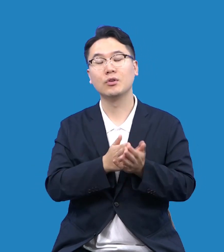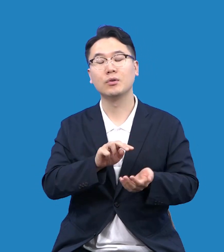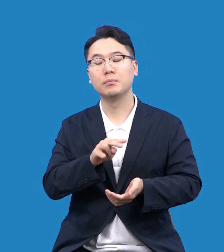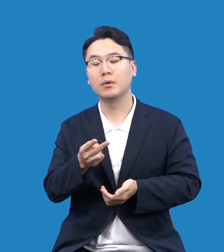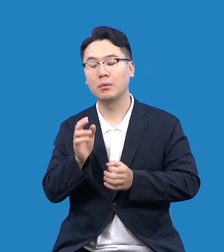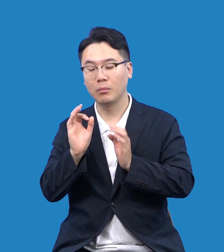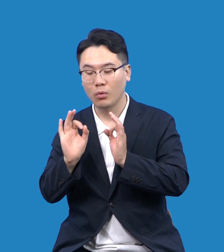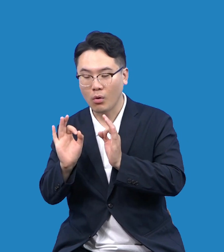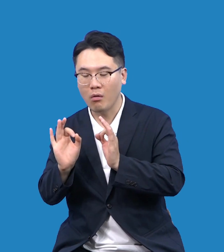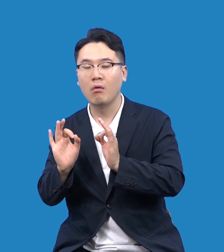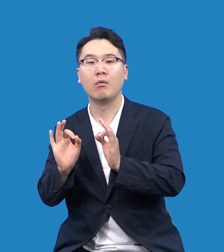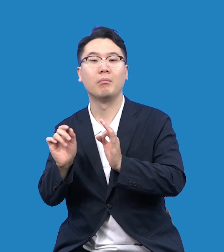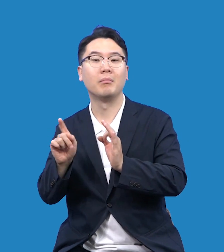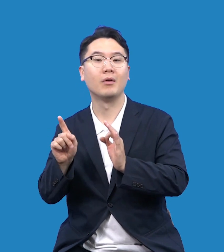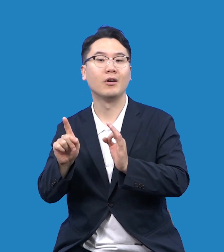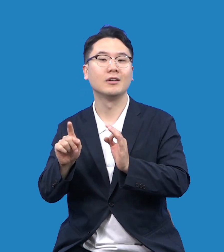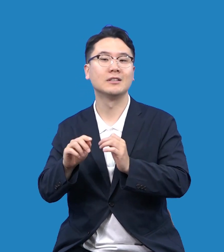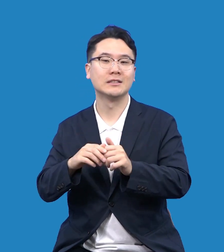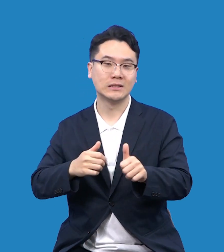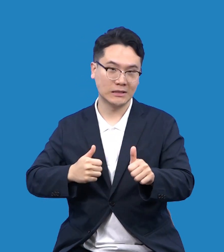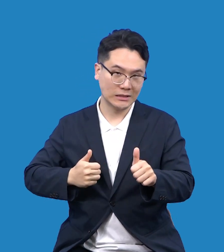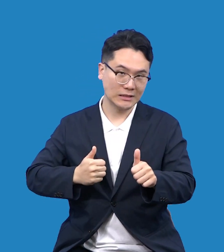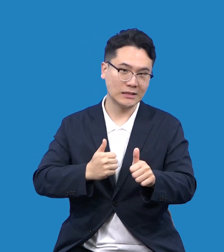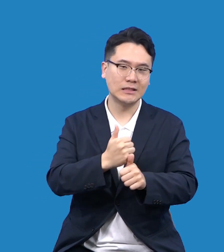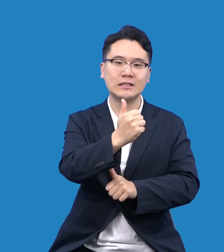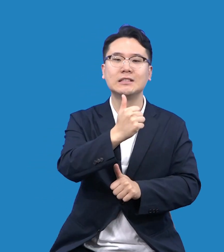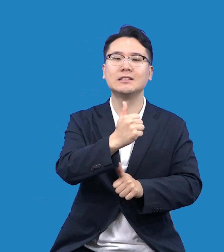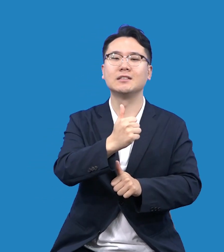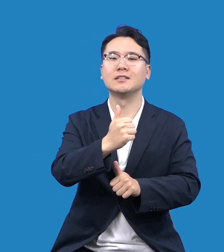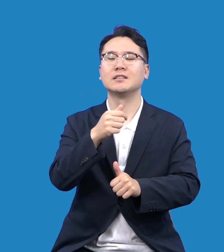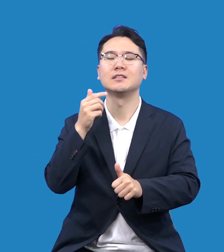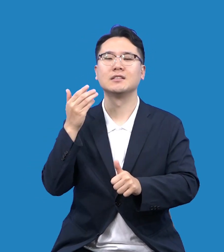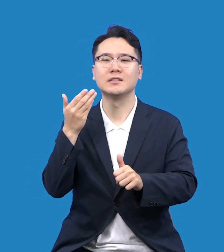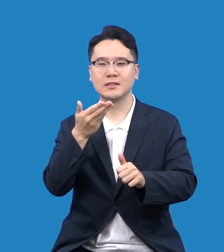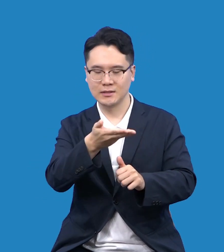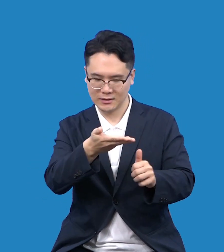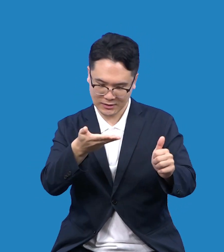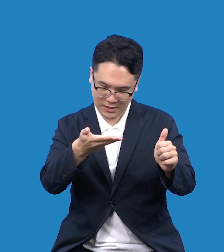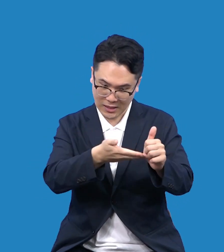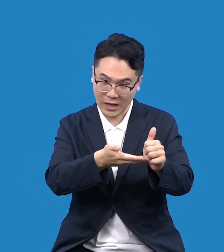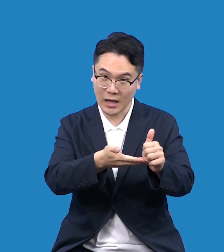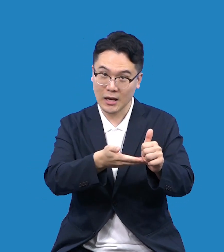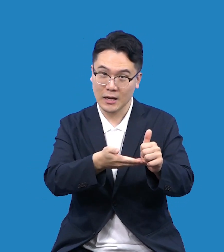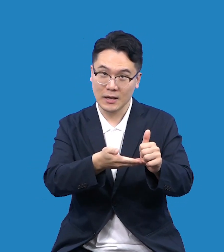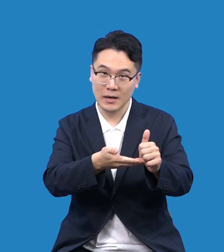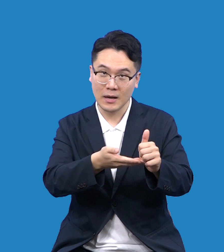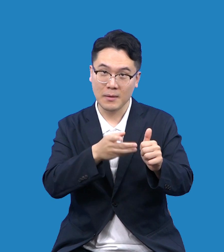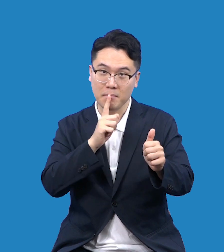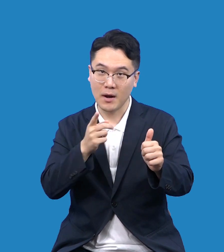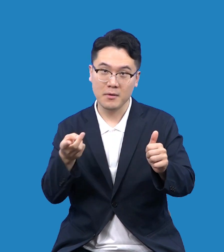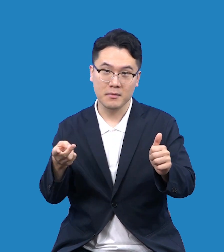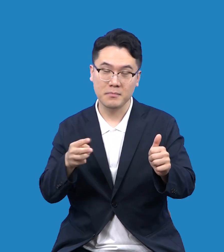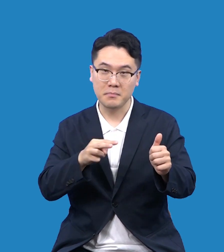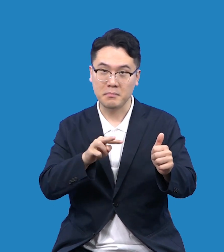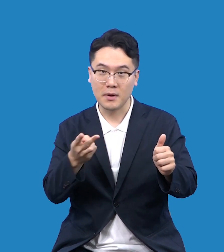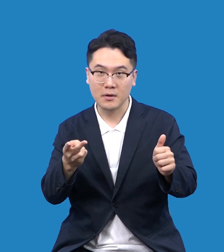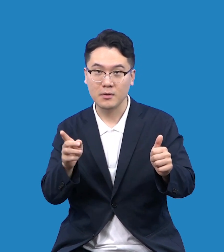나요. 이기는 그에게는 이게 어떻게 표현되어 있냐면 He